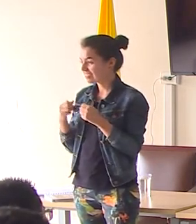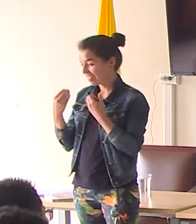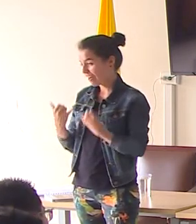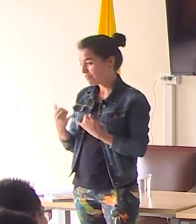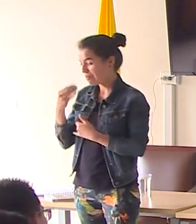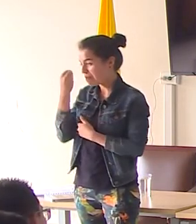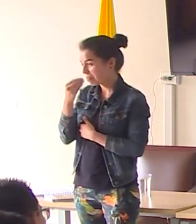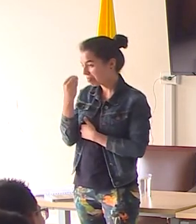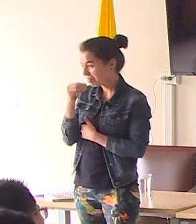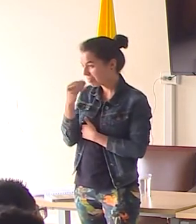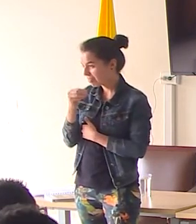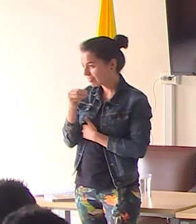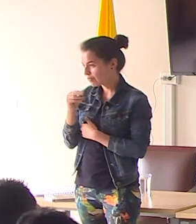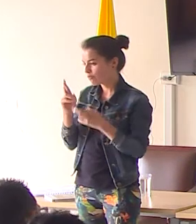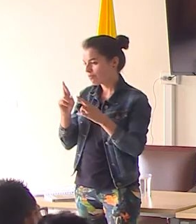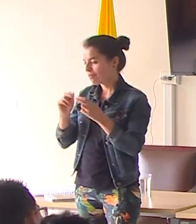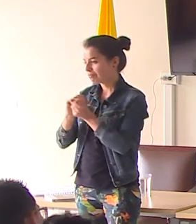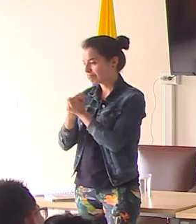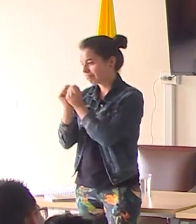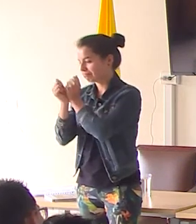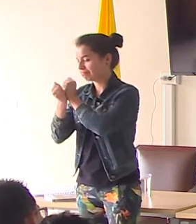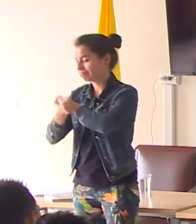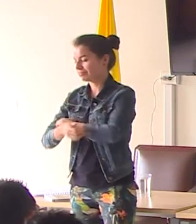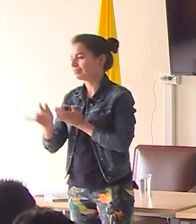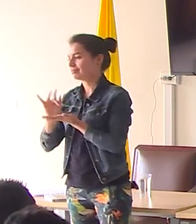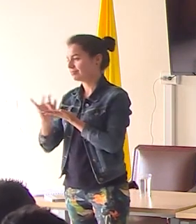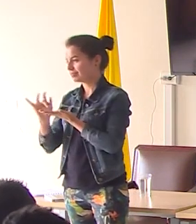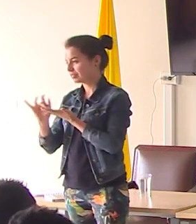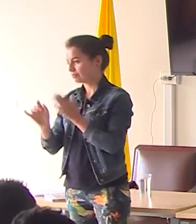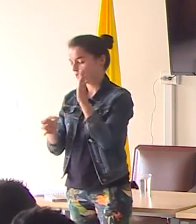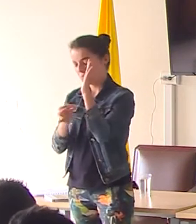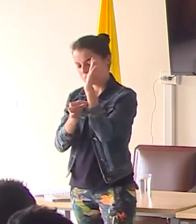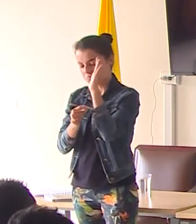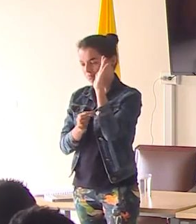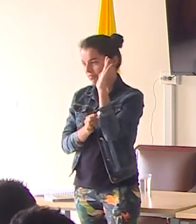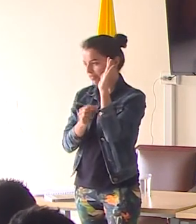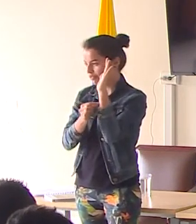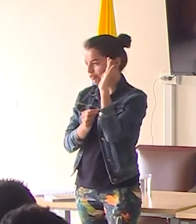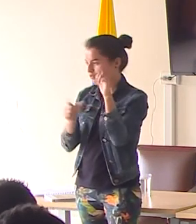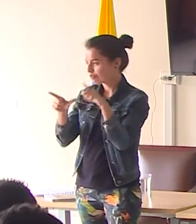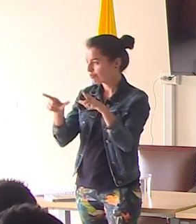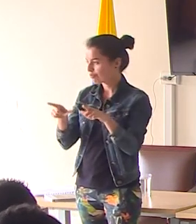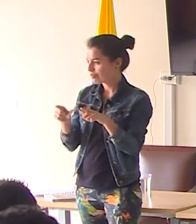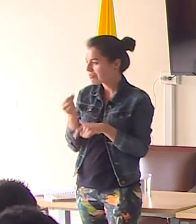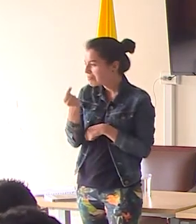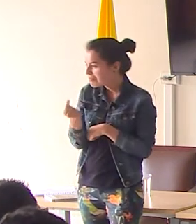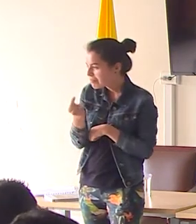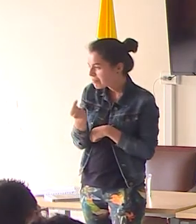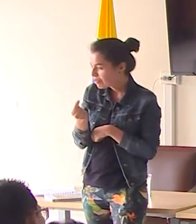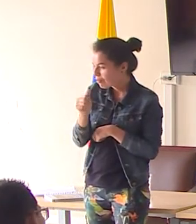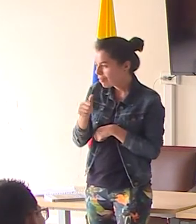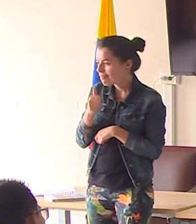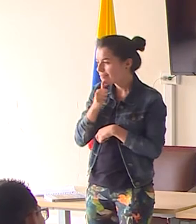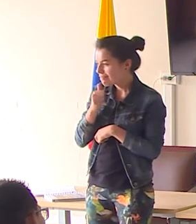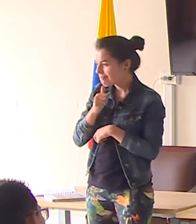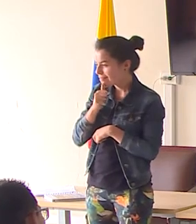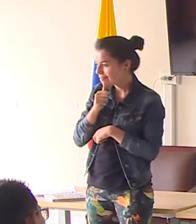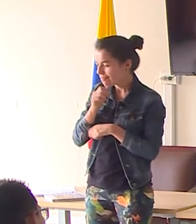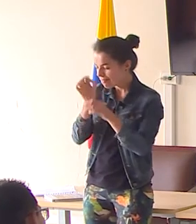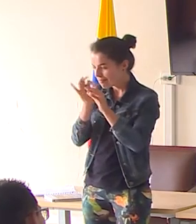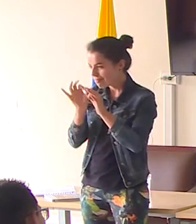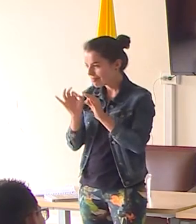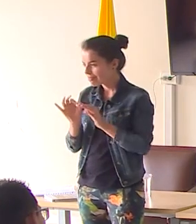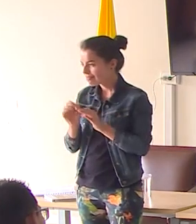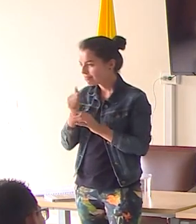capacidad de dirigir todas las aguas negras a estos dos puntos potabilizar o limpiarlas y tratarlas más que limpiarlas y tener